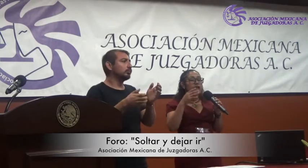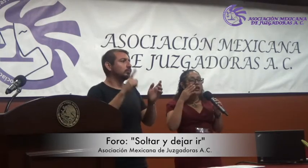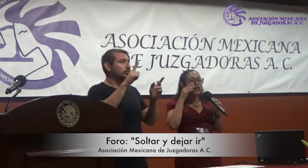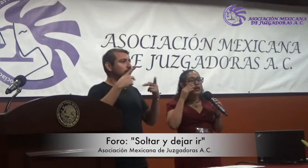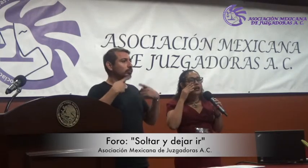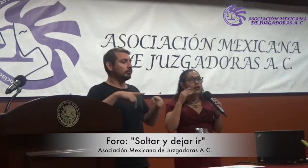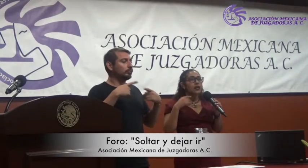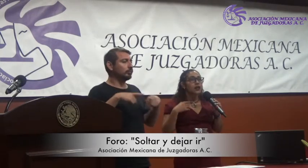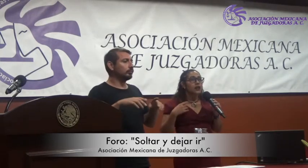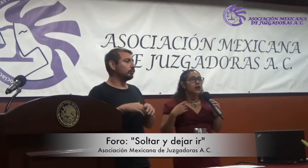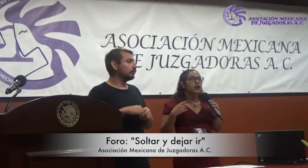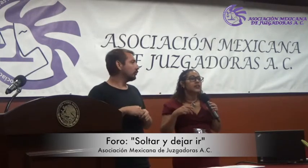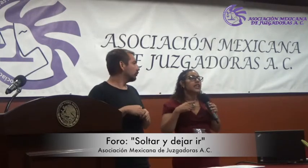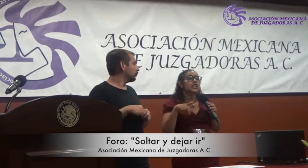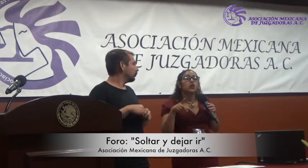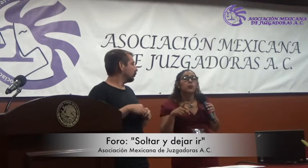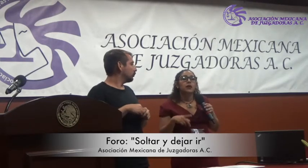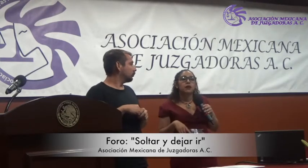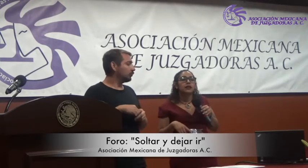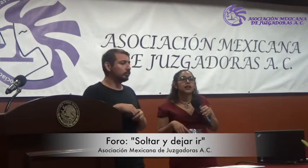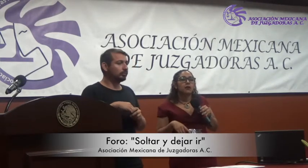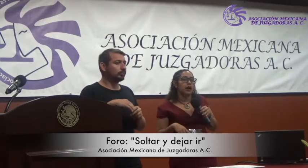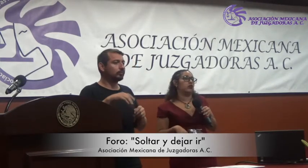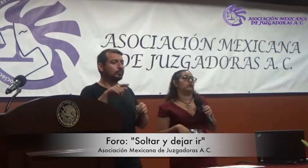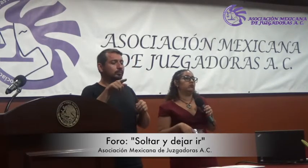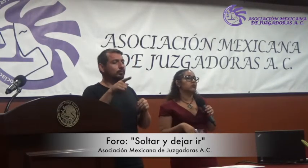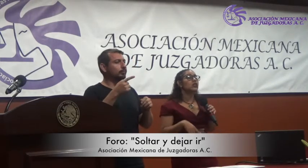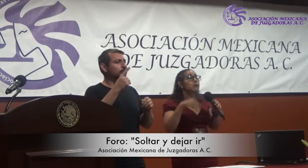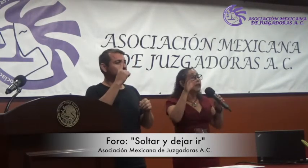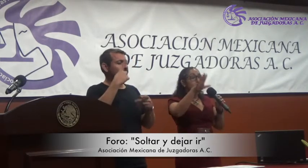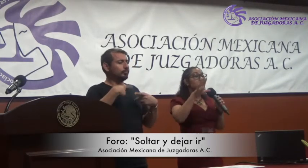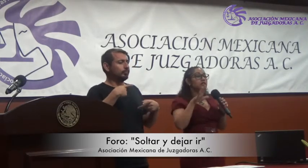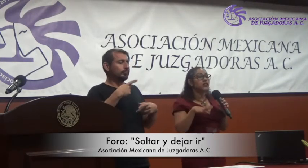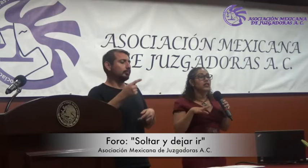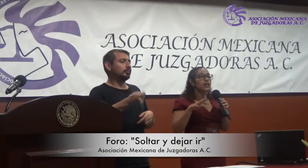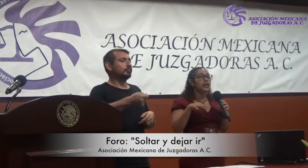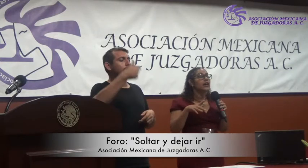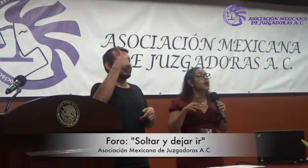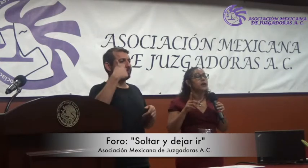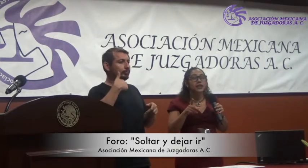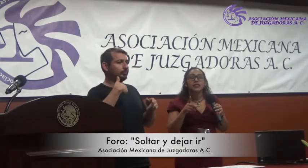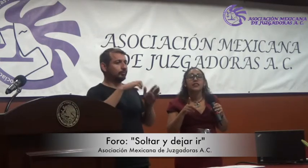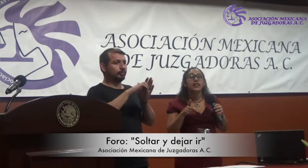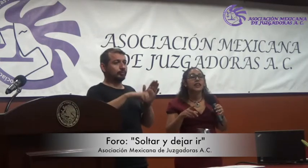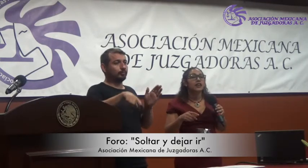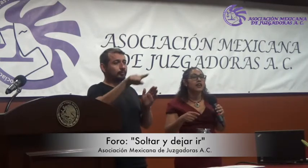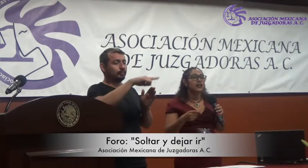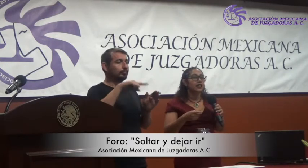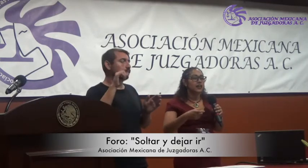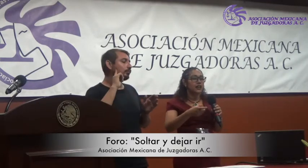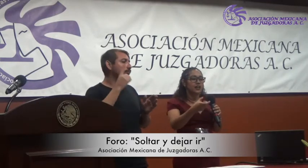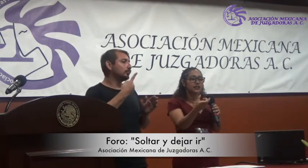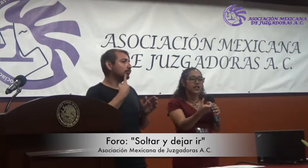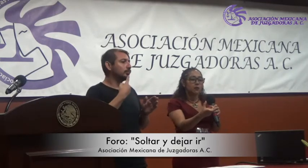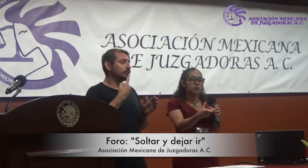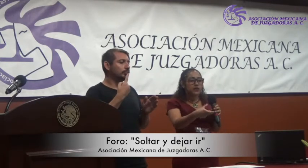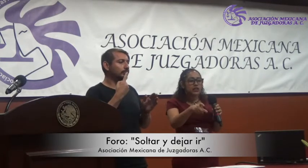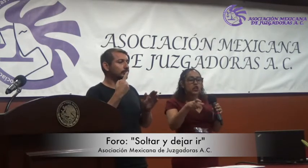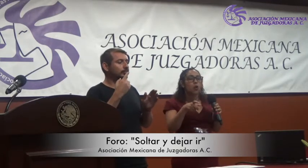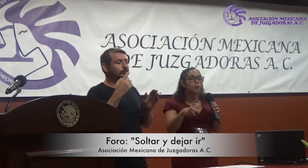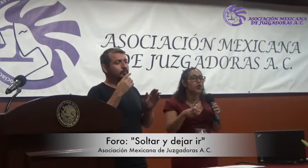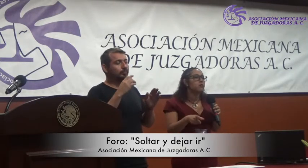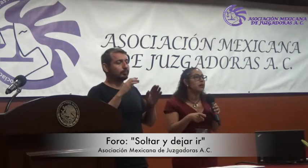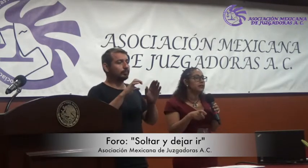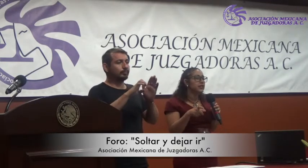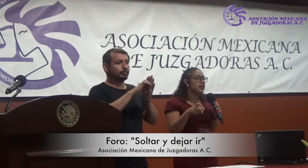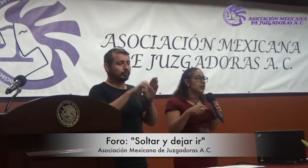persona que tiene su primer trabajo, una persona sorda que vende estampitas